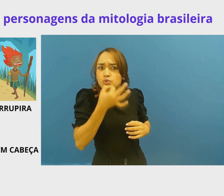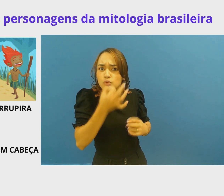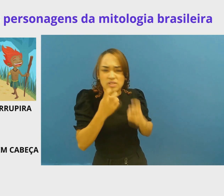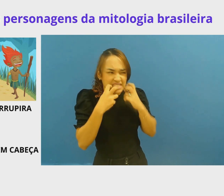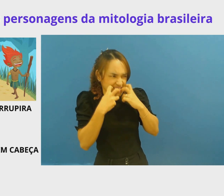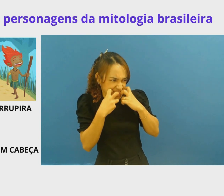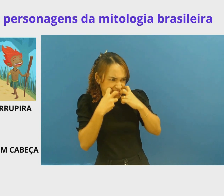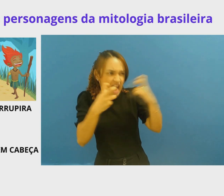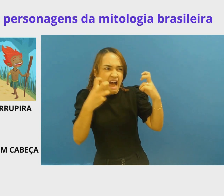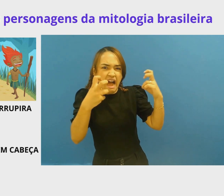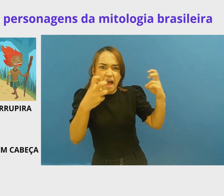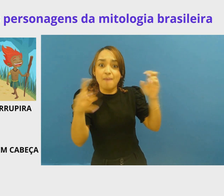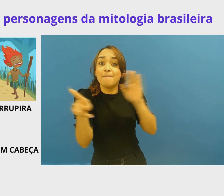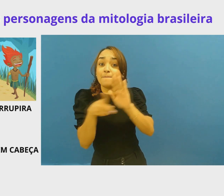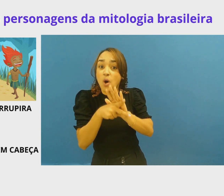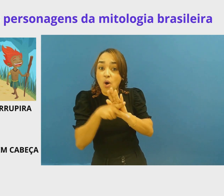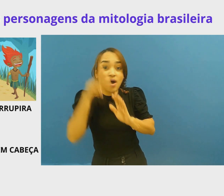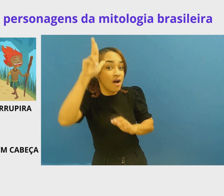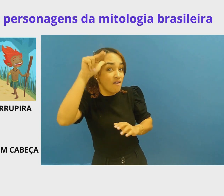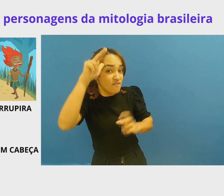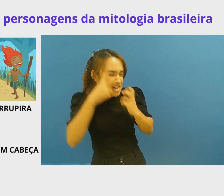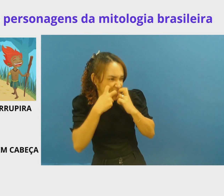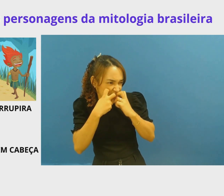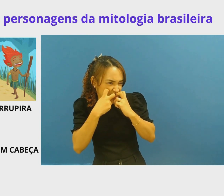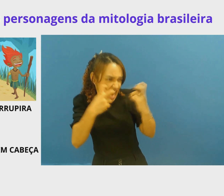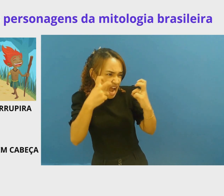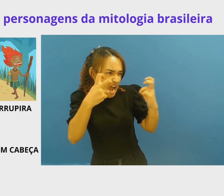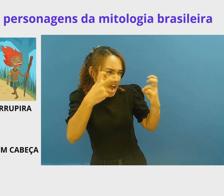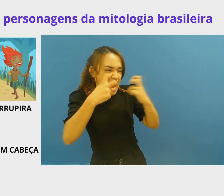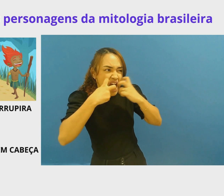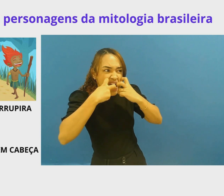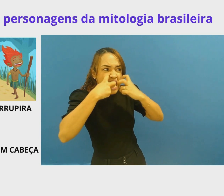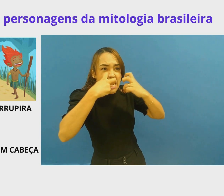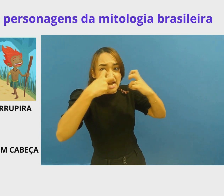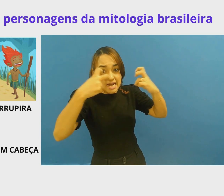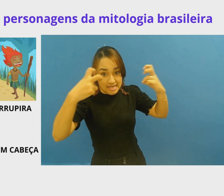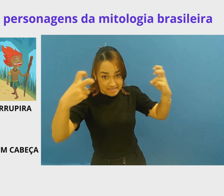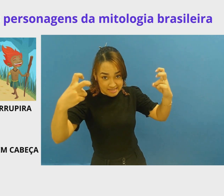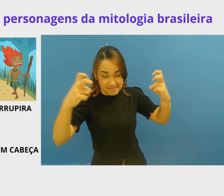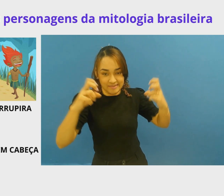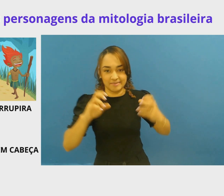como relinchos e gritos.